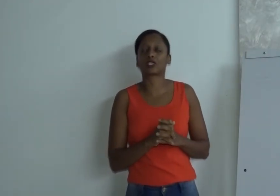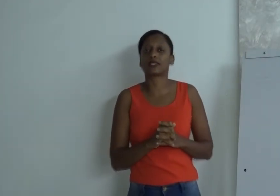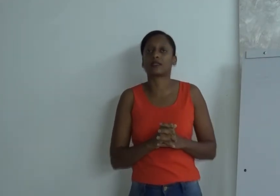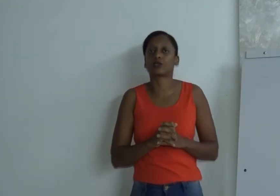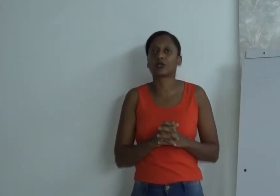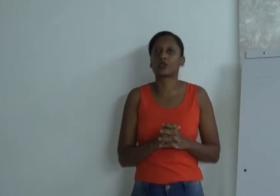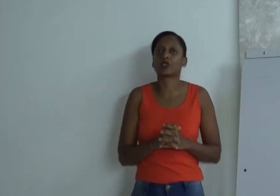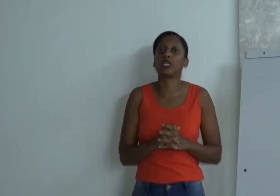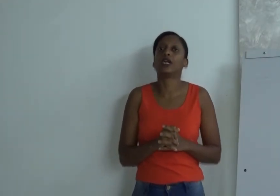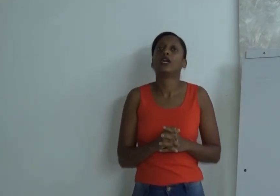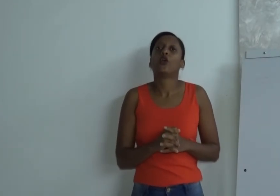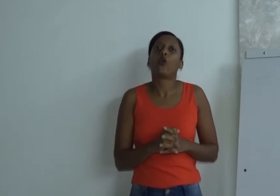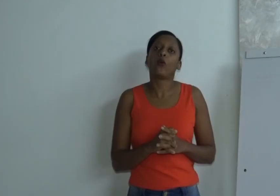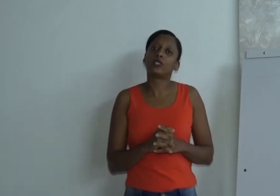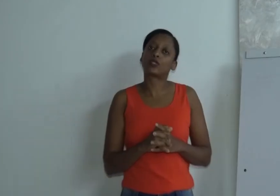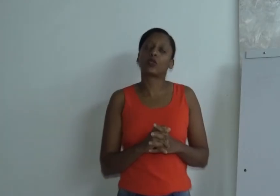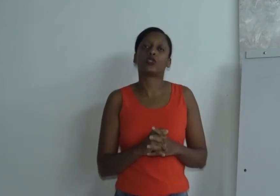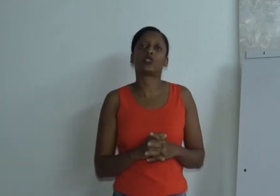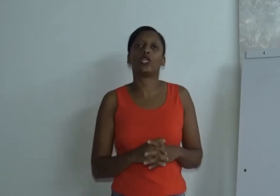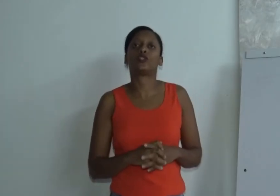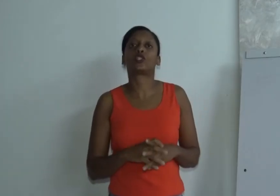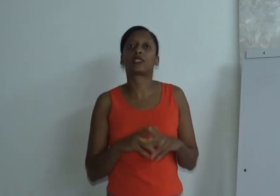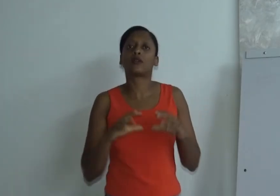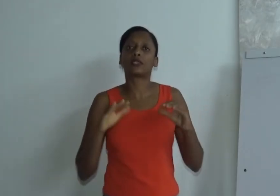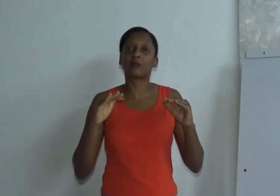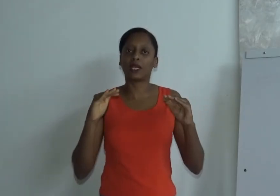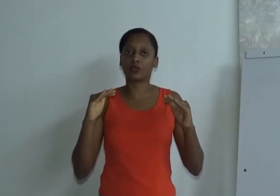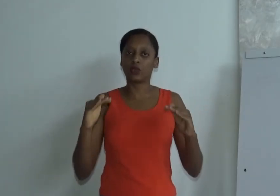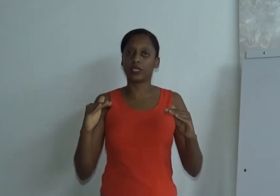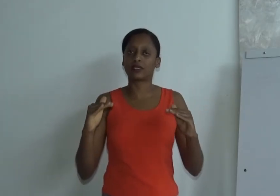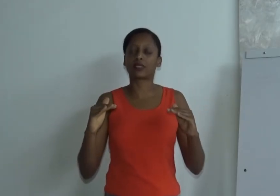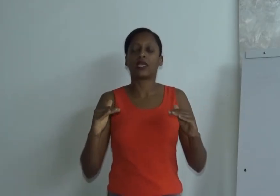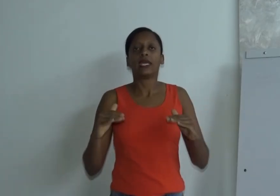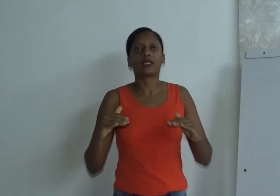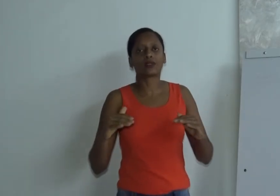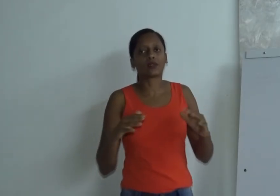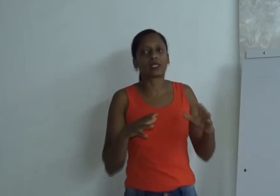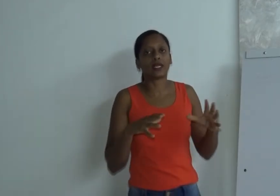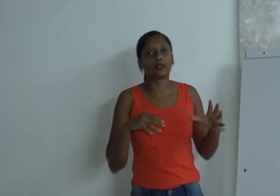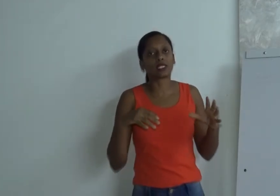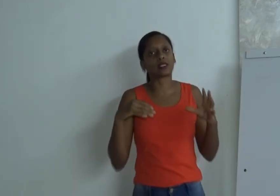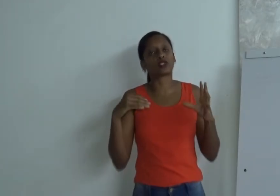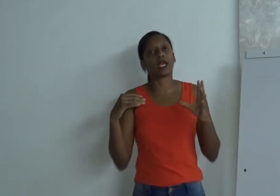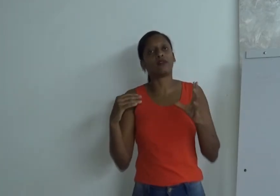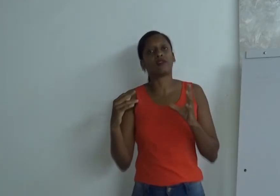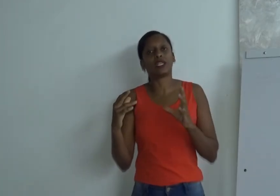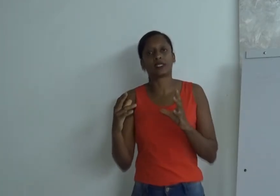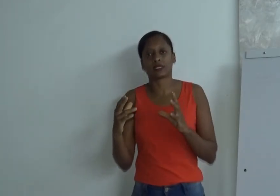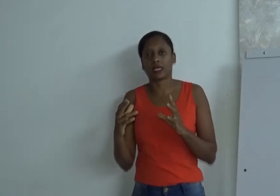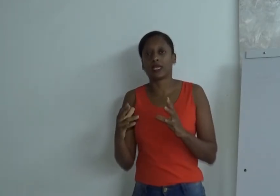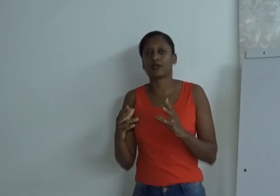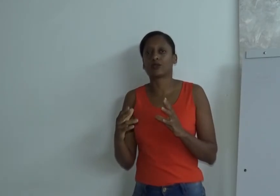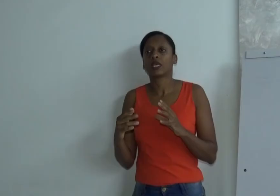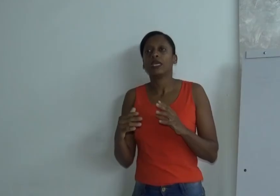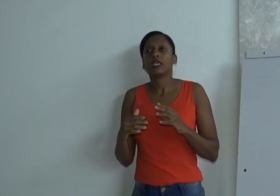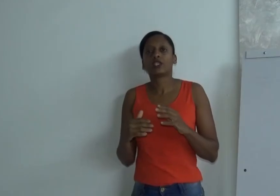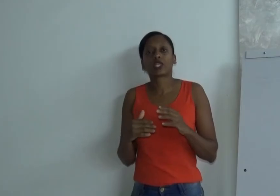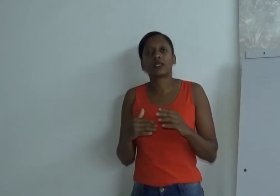da citologia ou histologia de células maduras. Então são células que já envelheceram, que já não